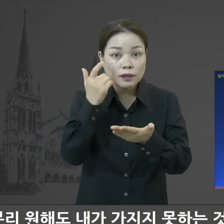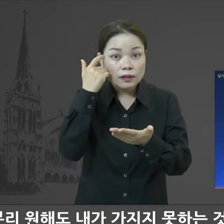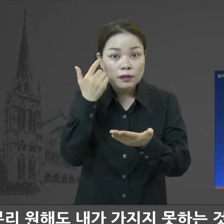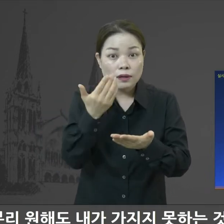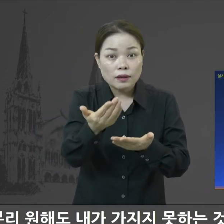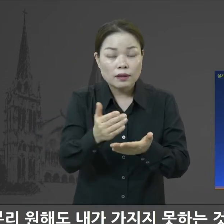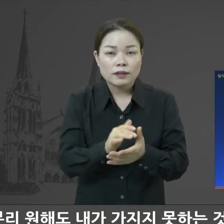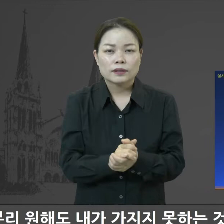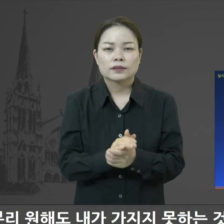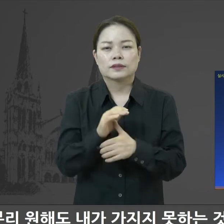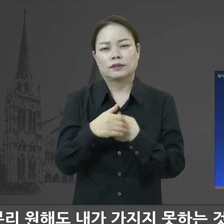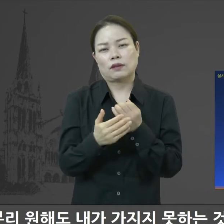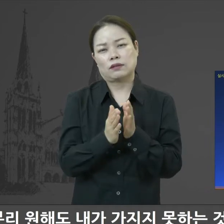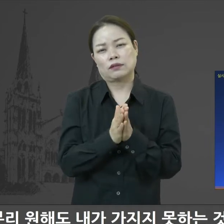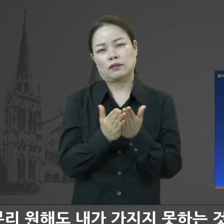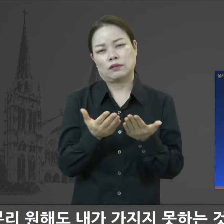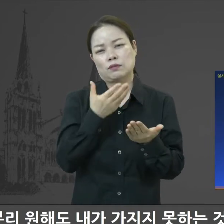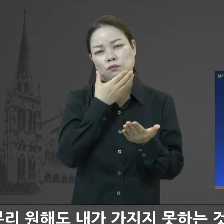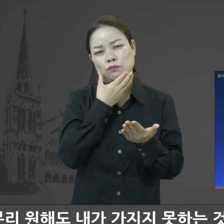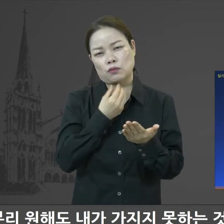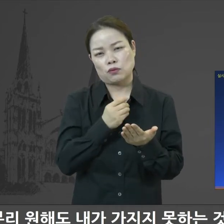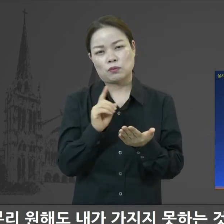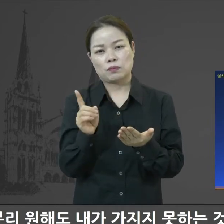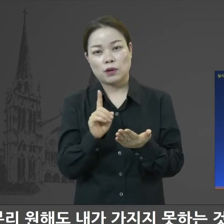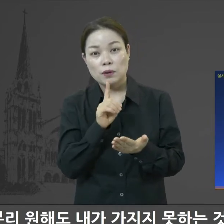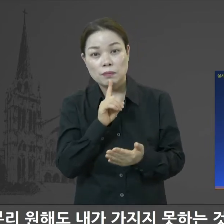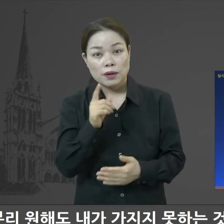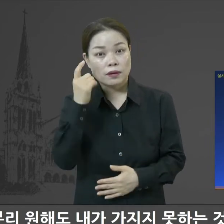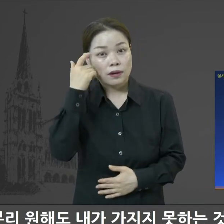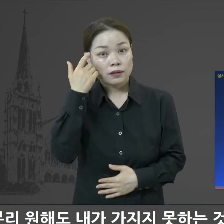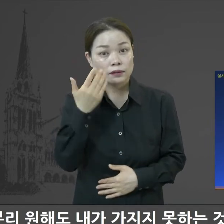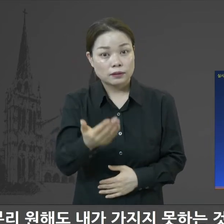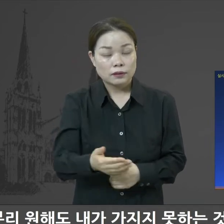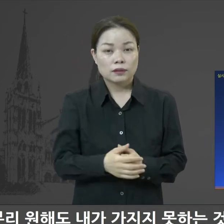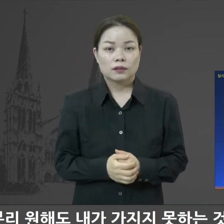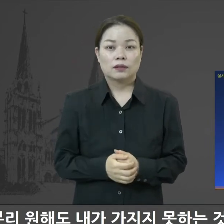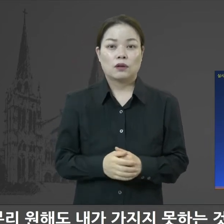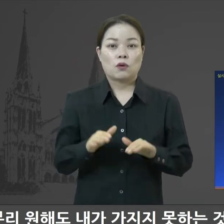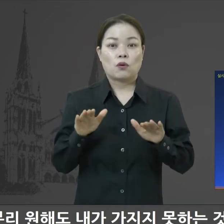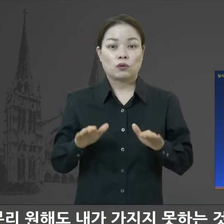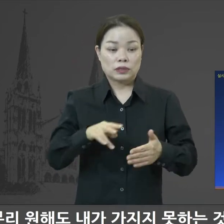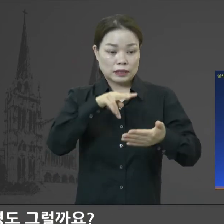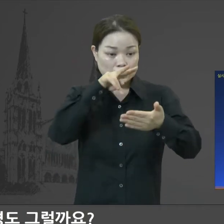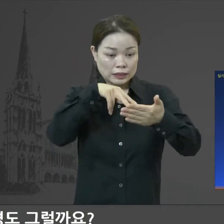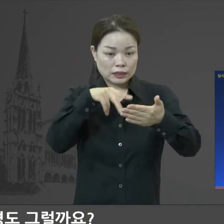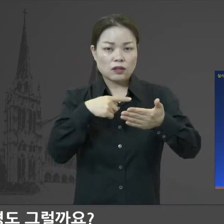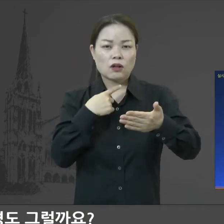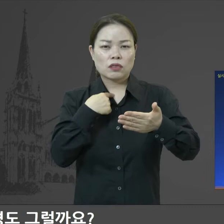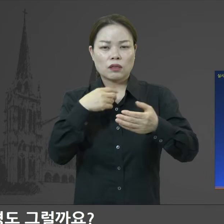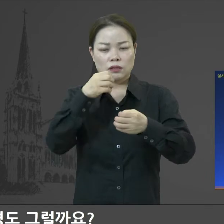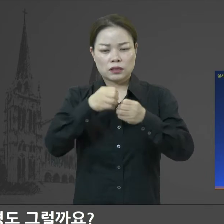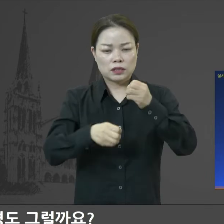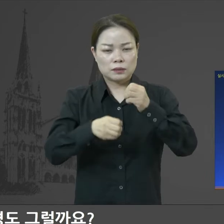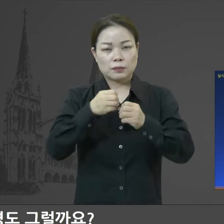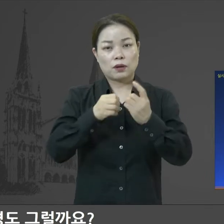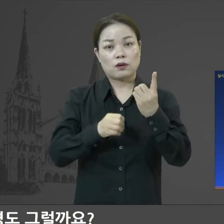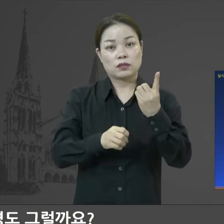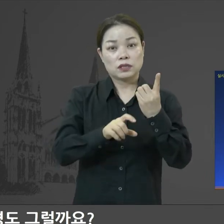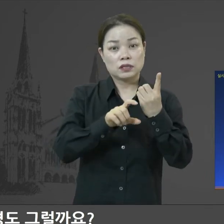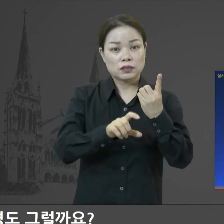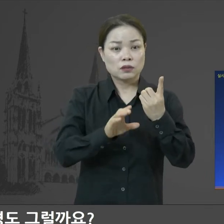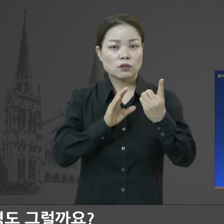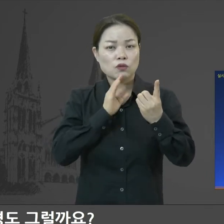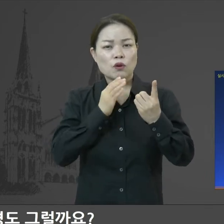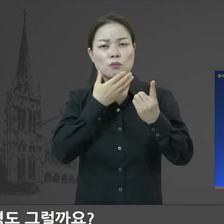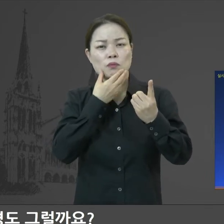과연 성경은 복을 무엇이라고 정의할까요? 오늘 우리가 읽었던 시편 1편은